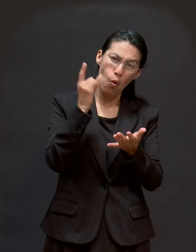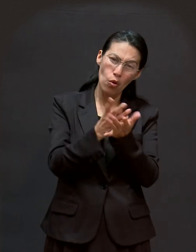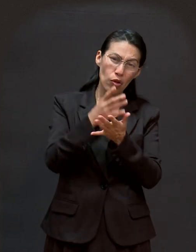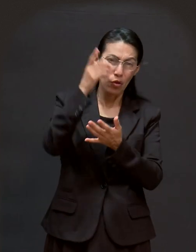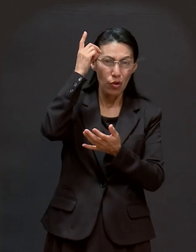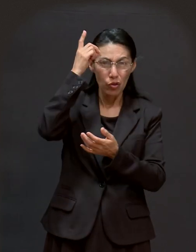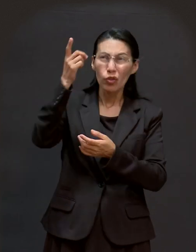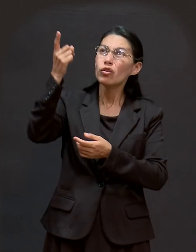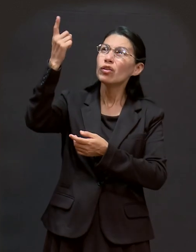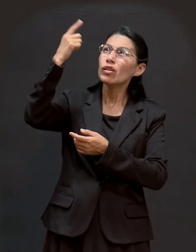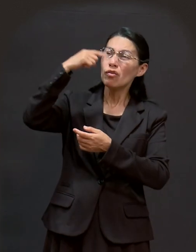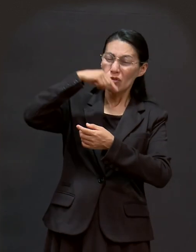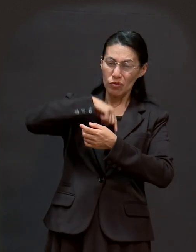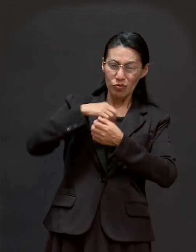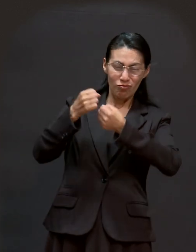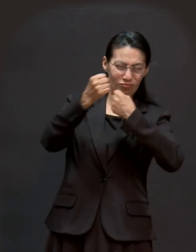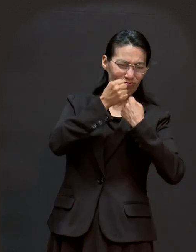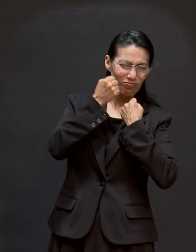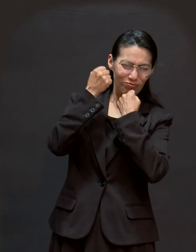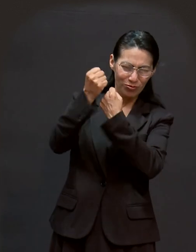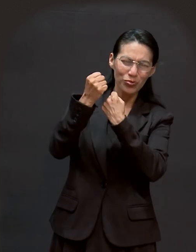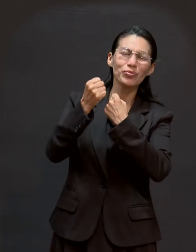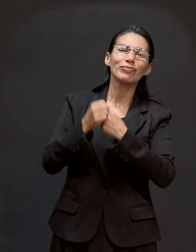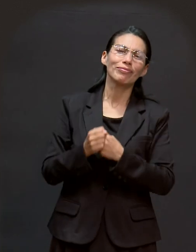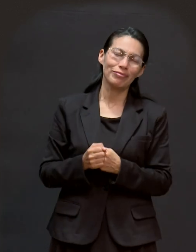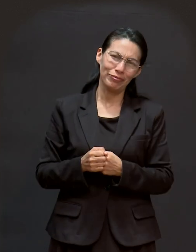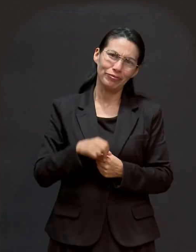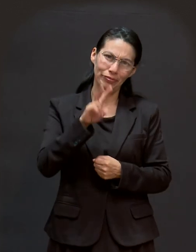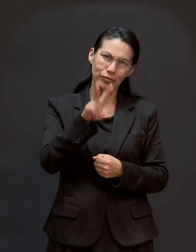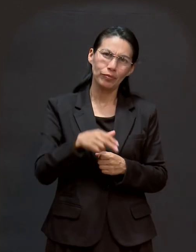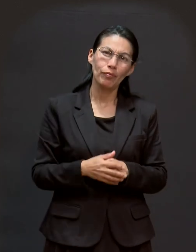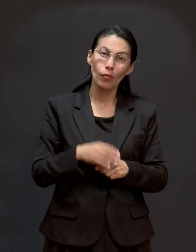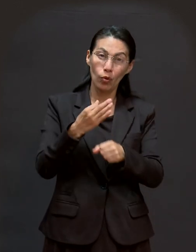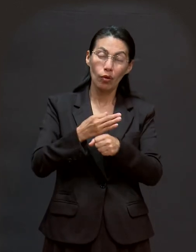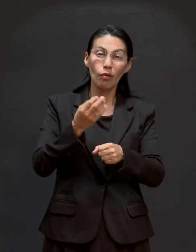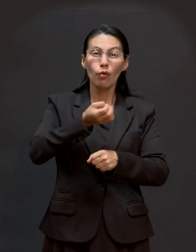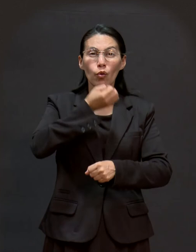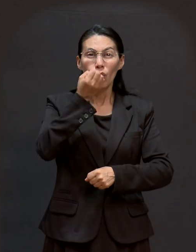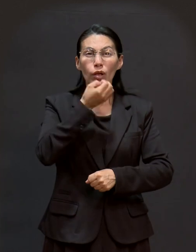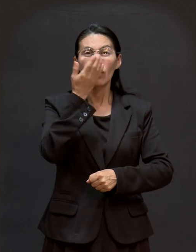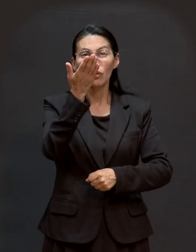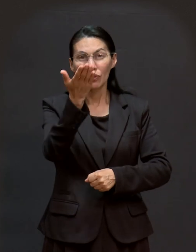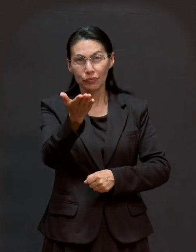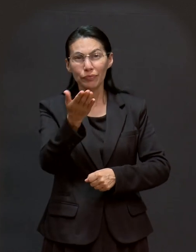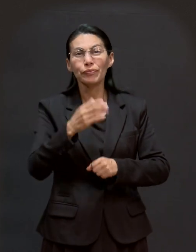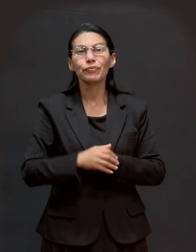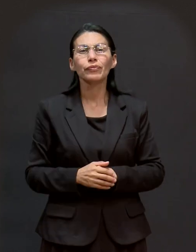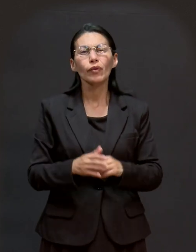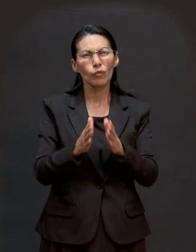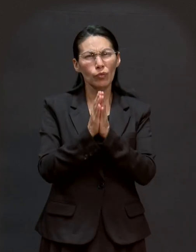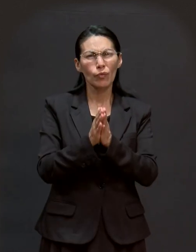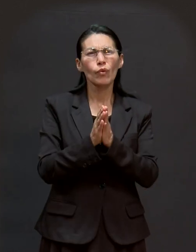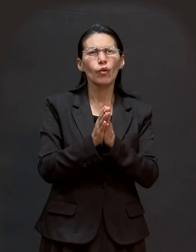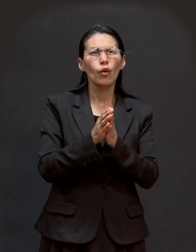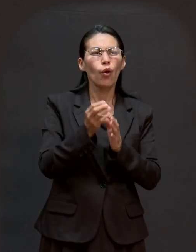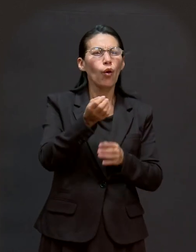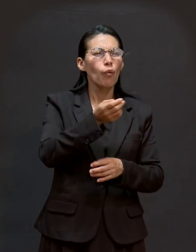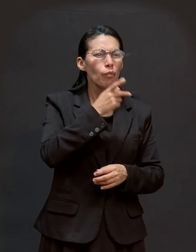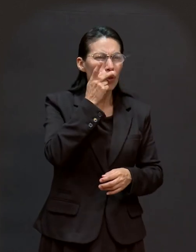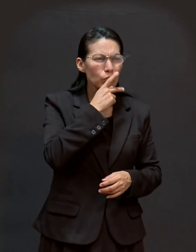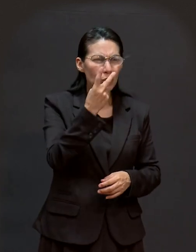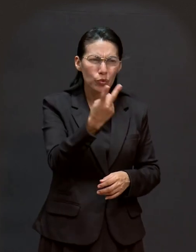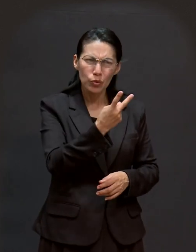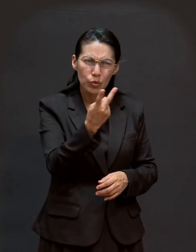cristo que nos fortalece vamos a orar allá donde estás vamos a inclinar nuestro rostro y vamos a orar voy a